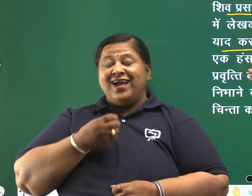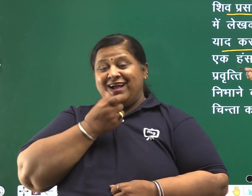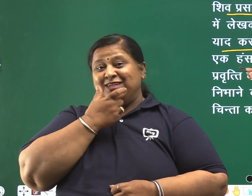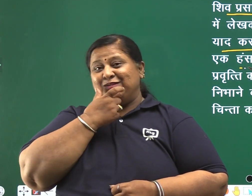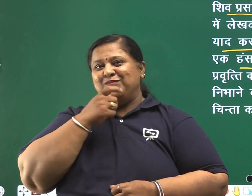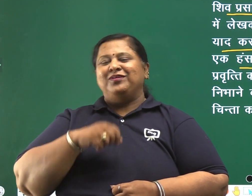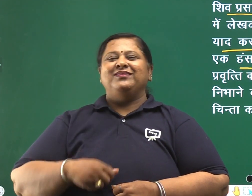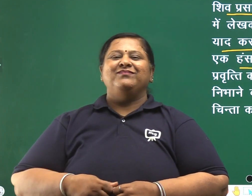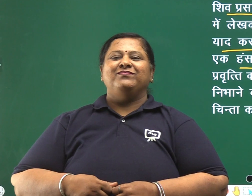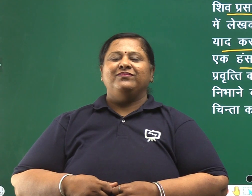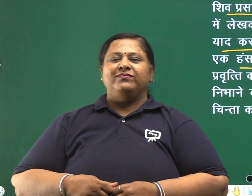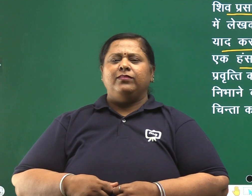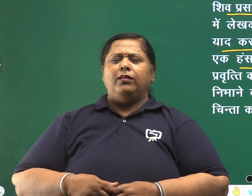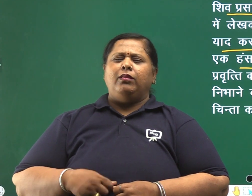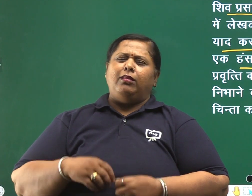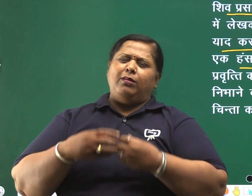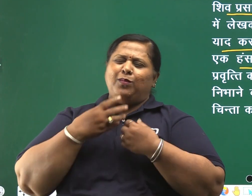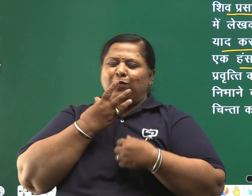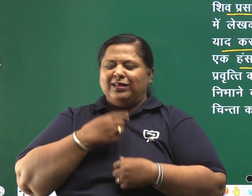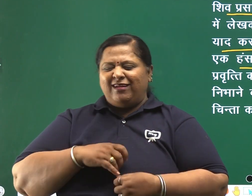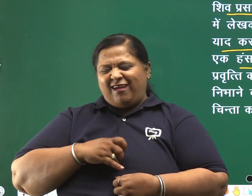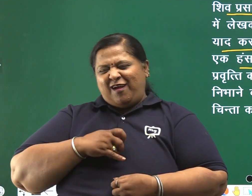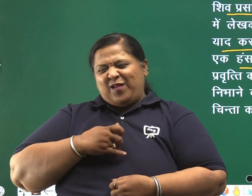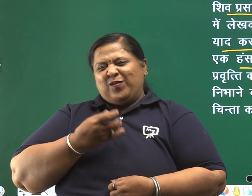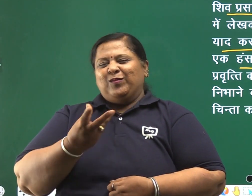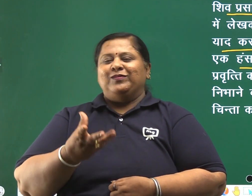हंसमुख, दयालु,